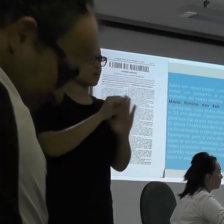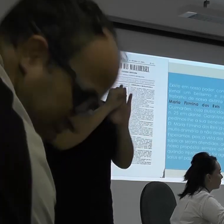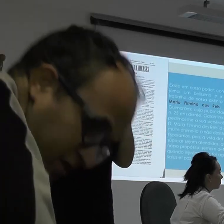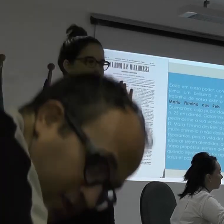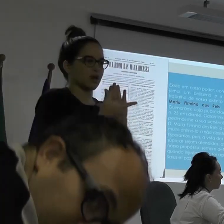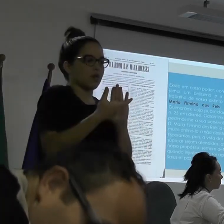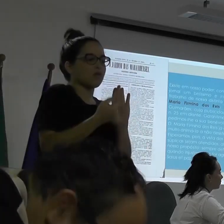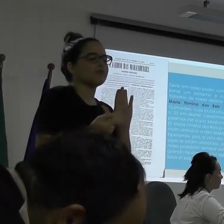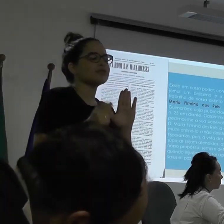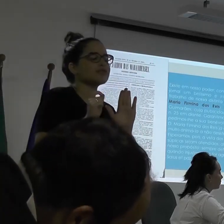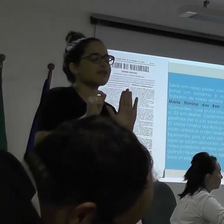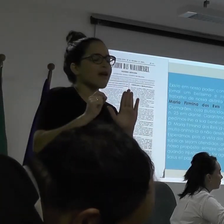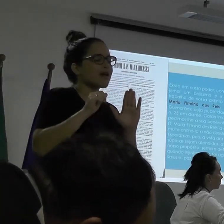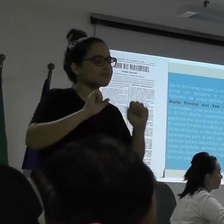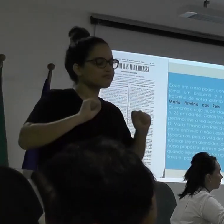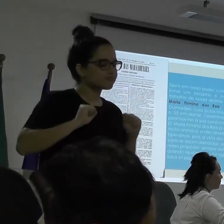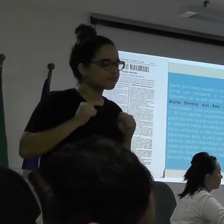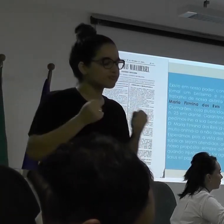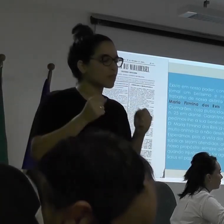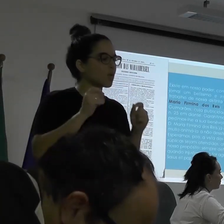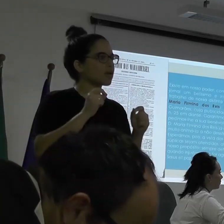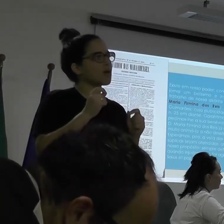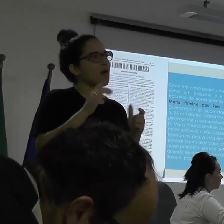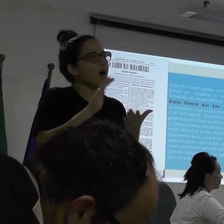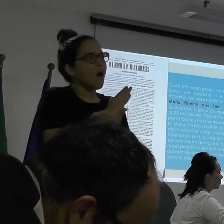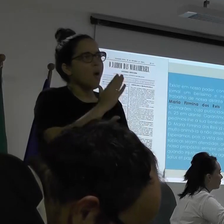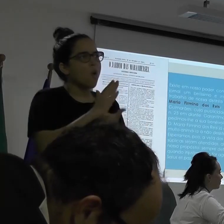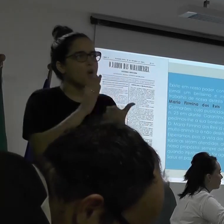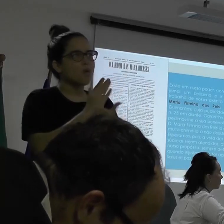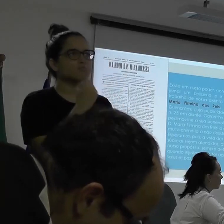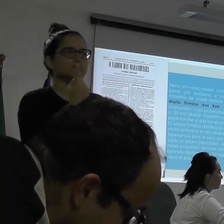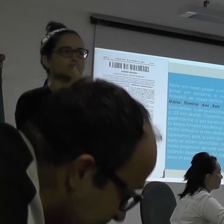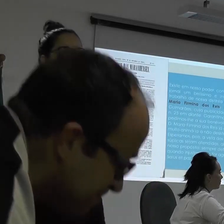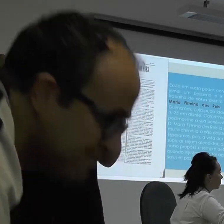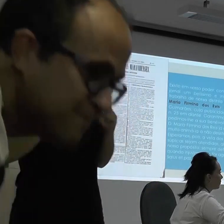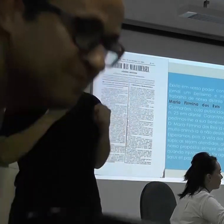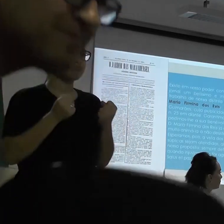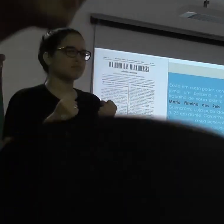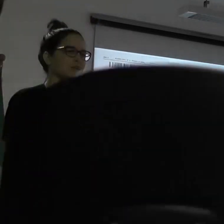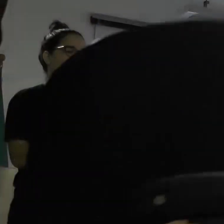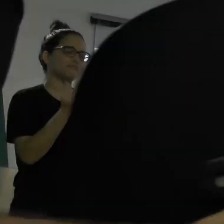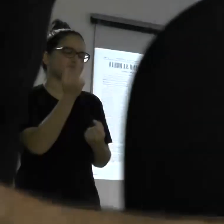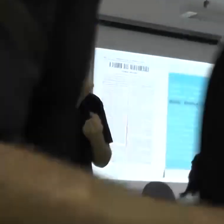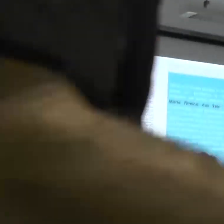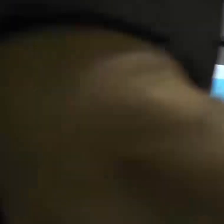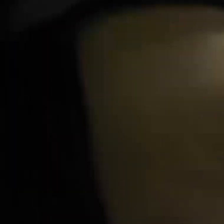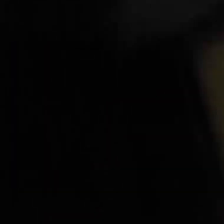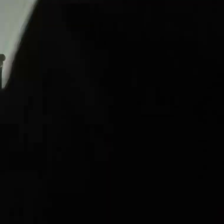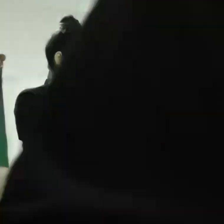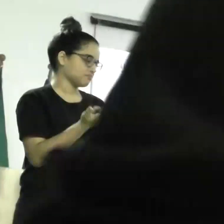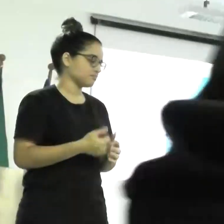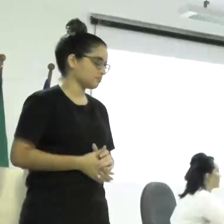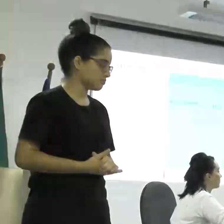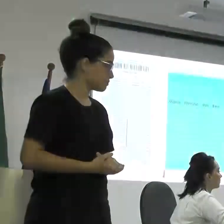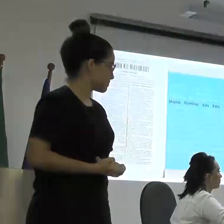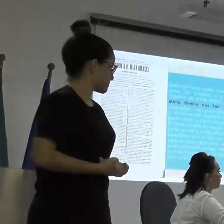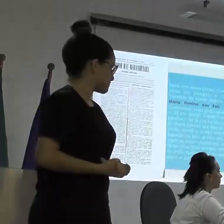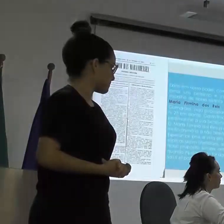que são iniciativas singulares e, vamos dizer assim, esporádicas.